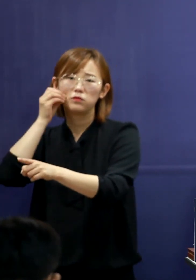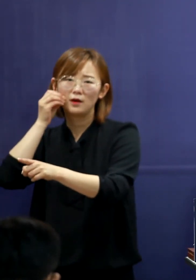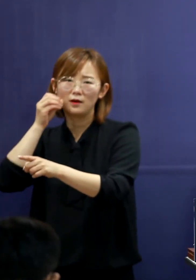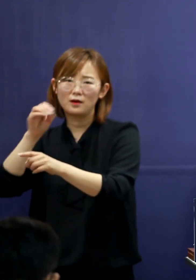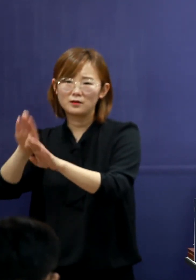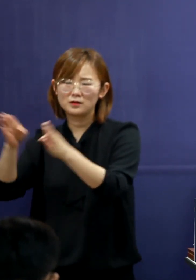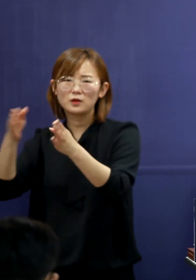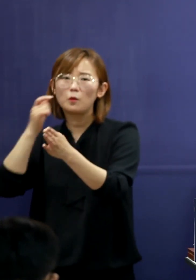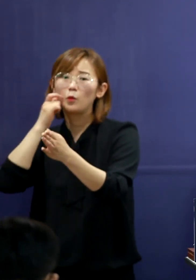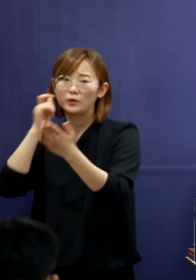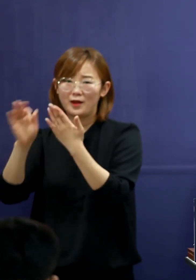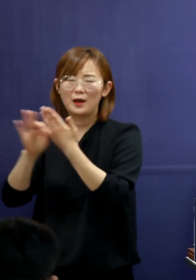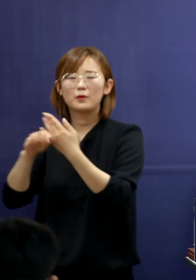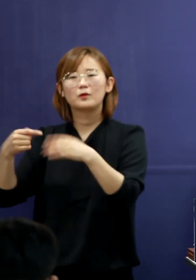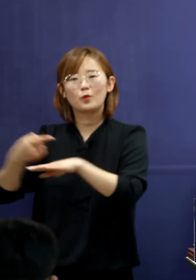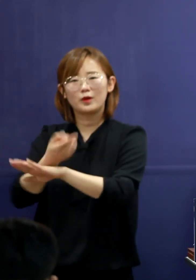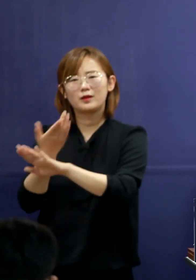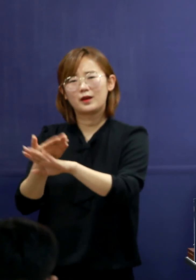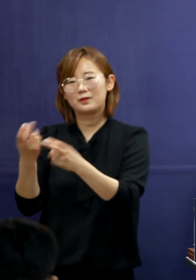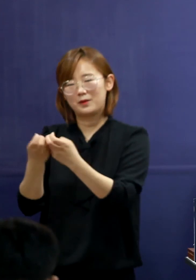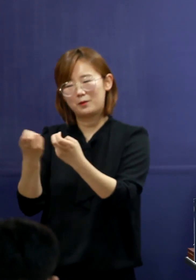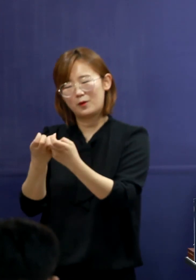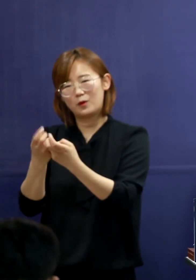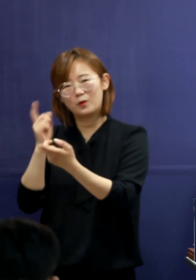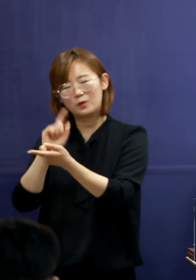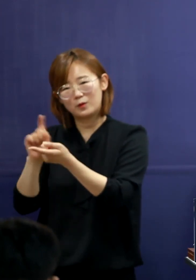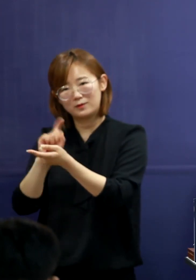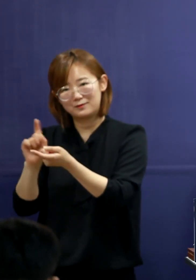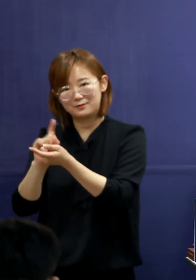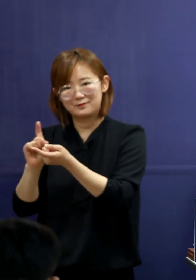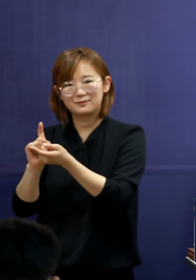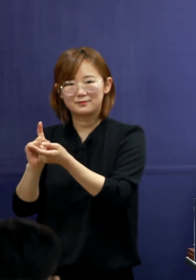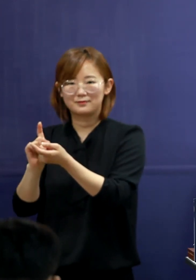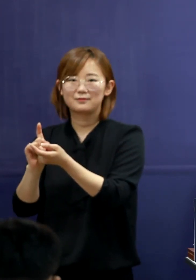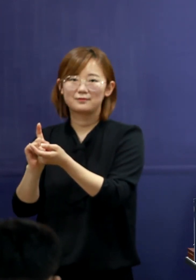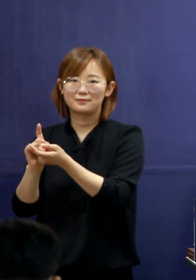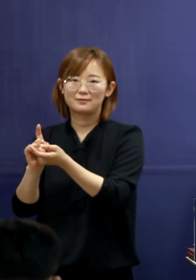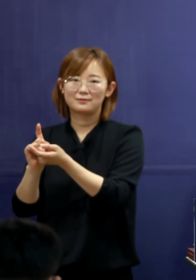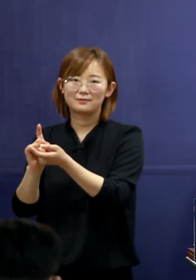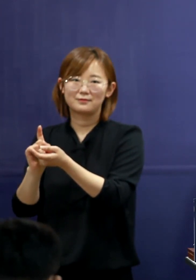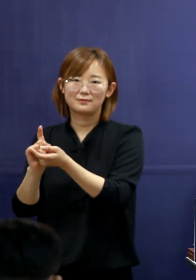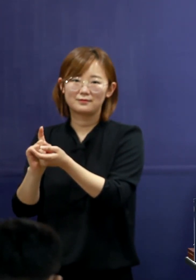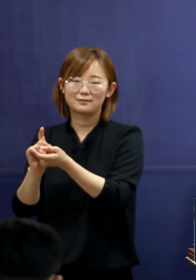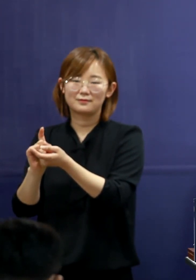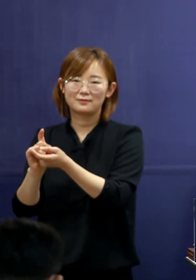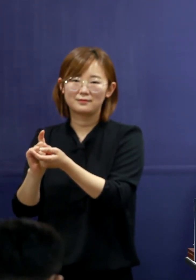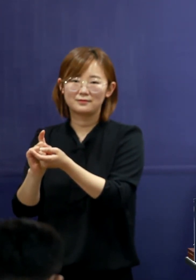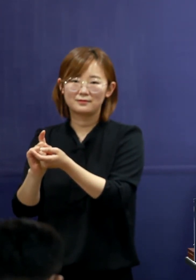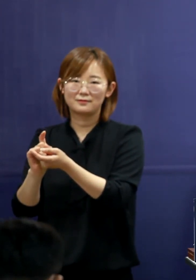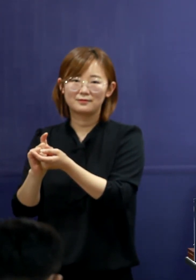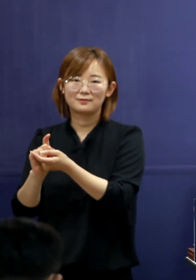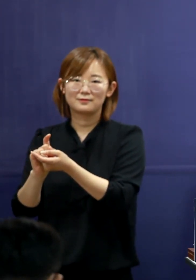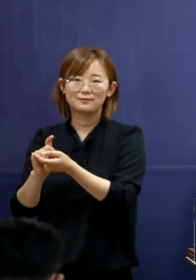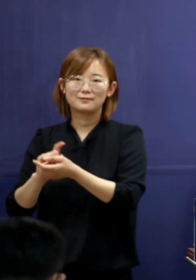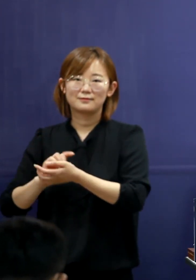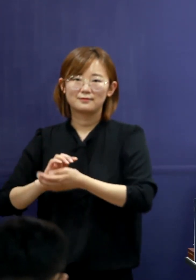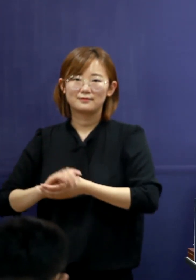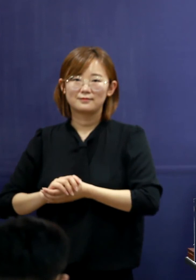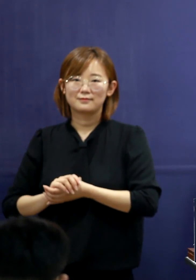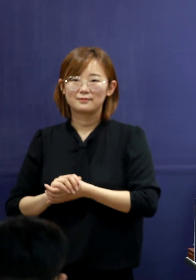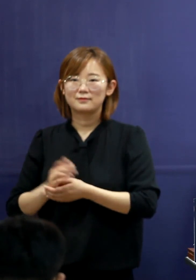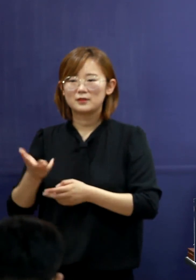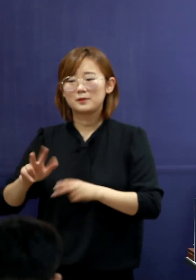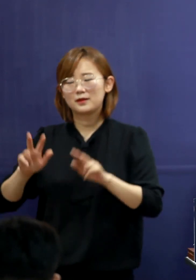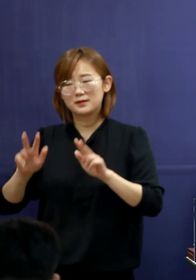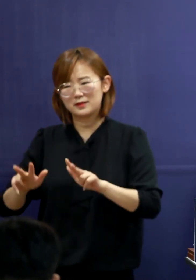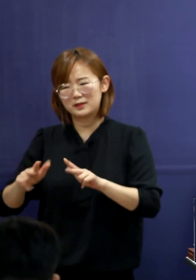다른 대책들도 좀 여러 가지 좀 강구해 볼 필요가 있다 하고 있는데 이 부분은 저희가 좀 시기적으로도 좀